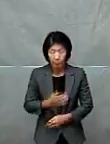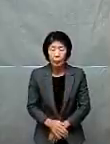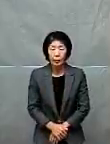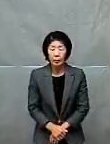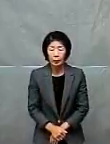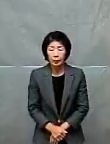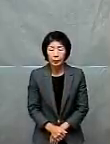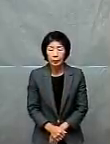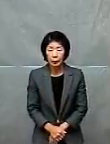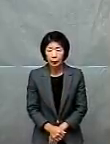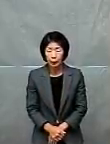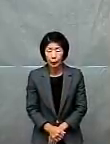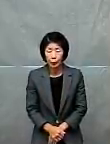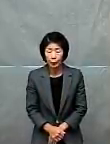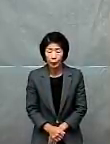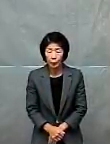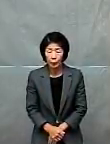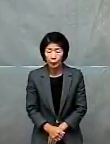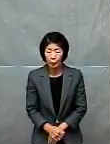。で、